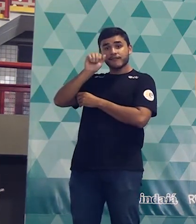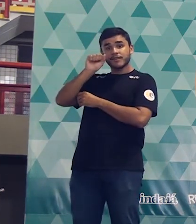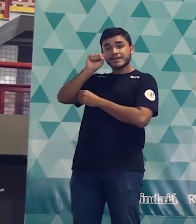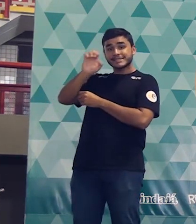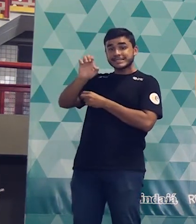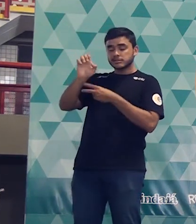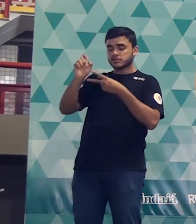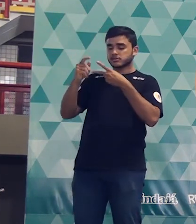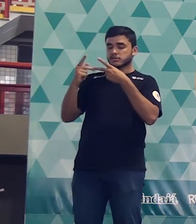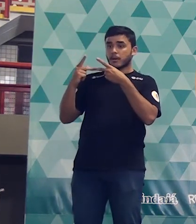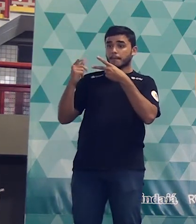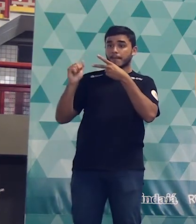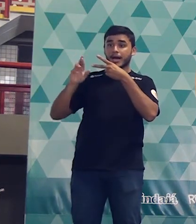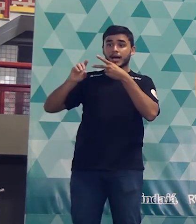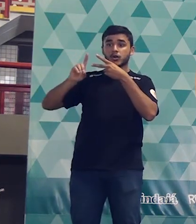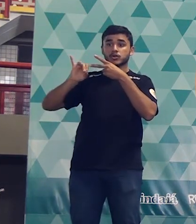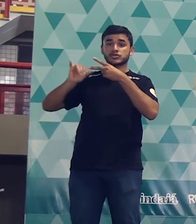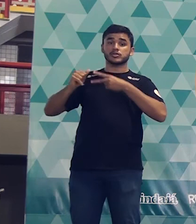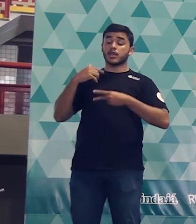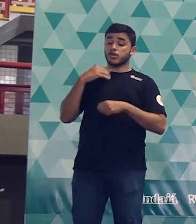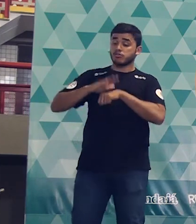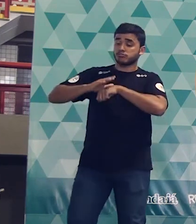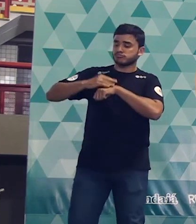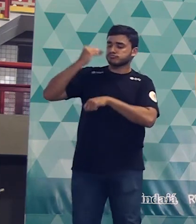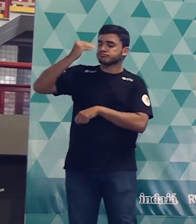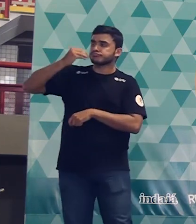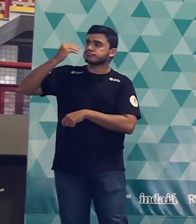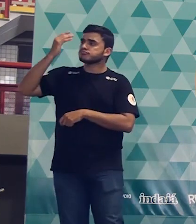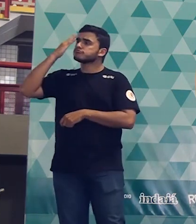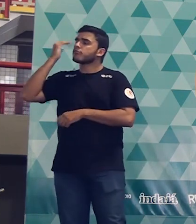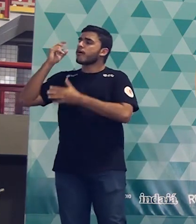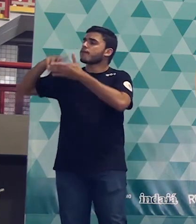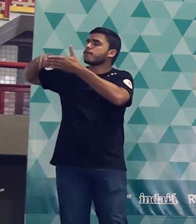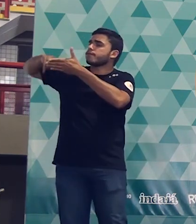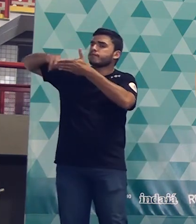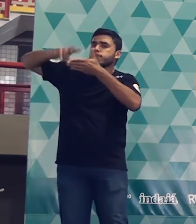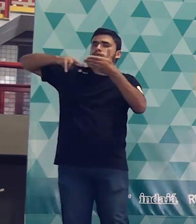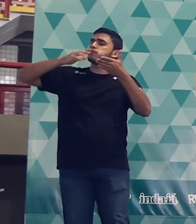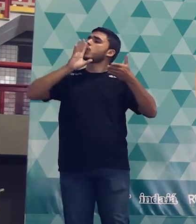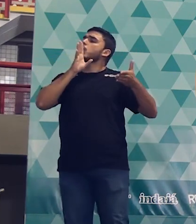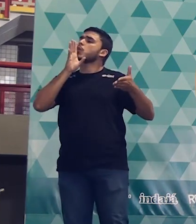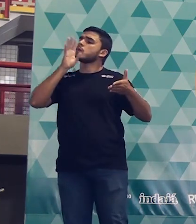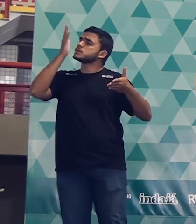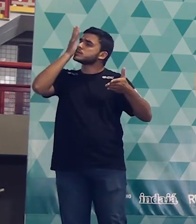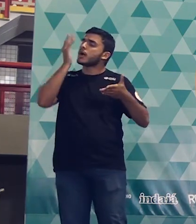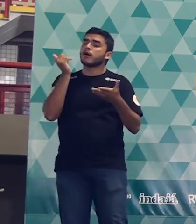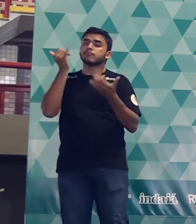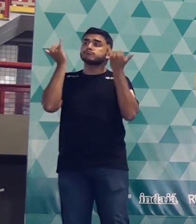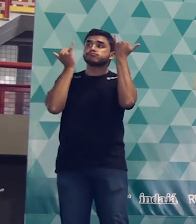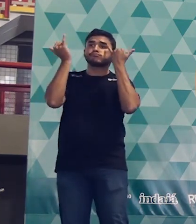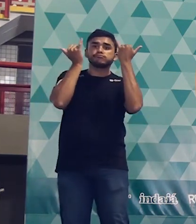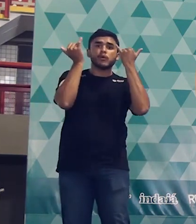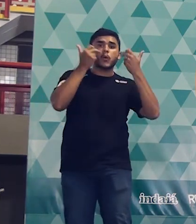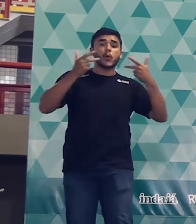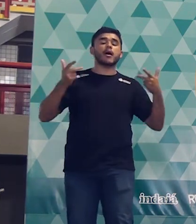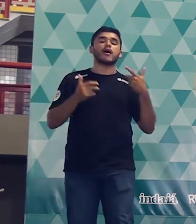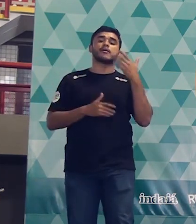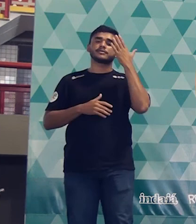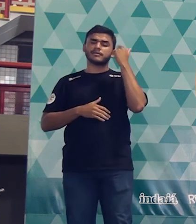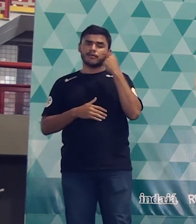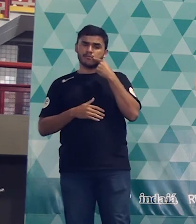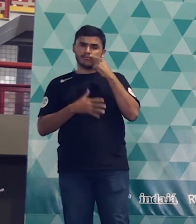isso vai levar em conta o meu conhecimento de mundo. Quanto maior o meu conhecimento de mundo, mais eu vou perceber se